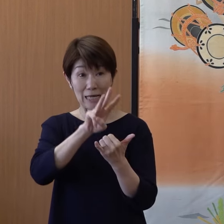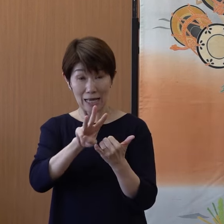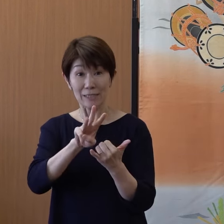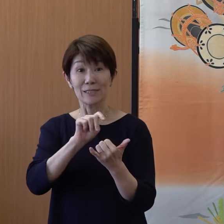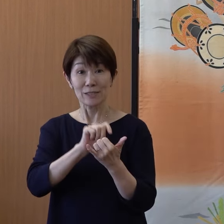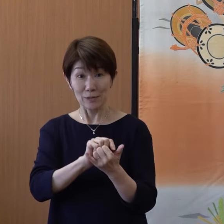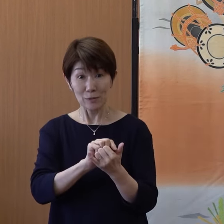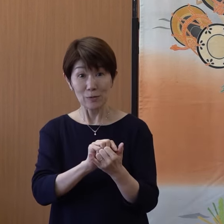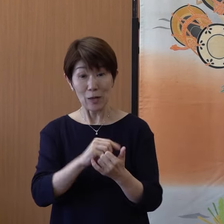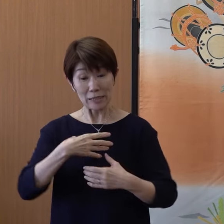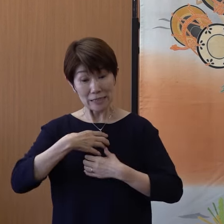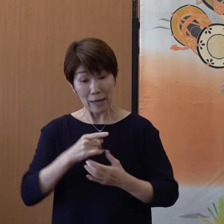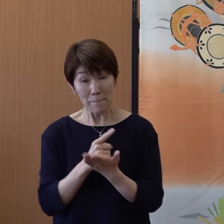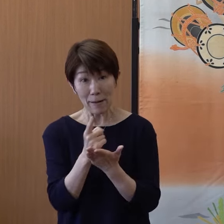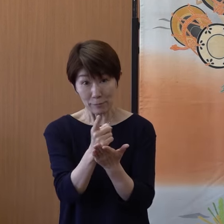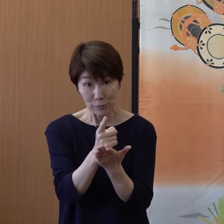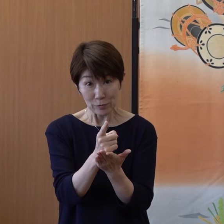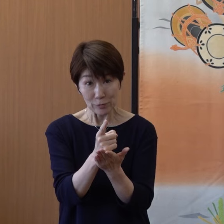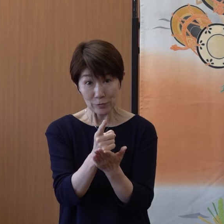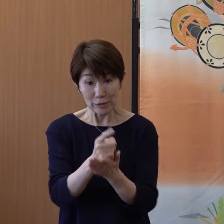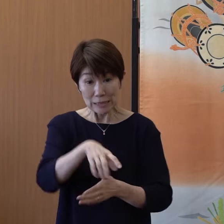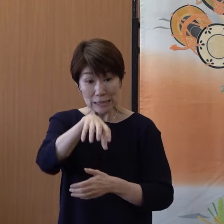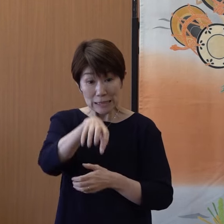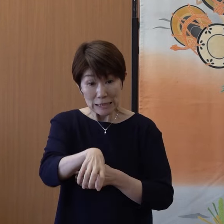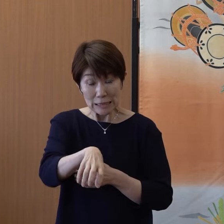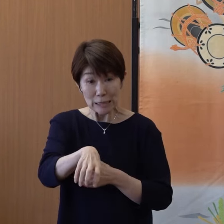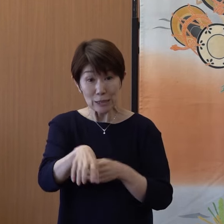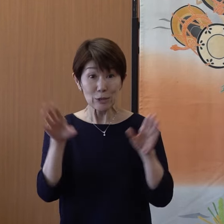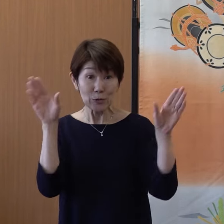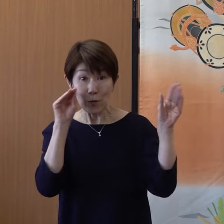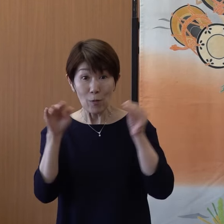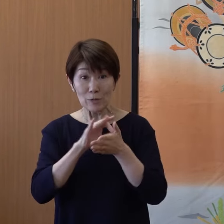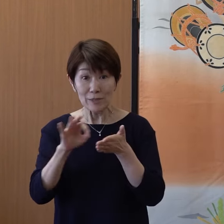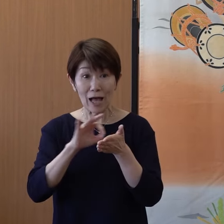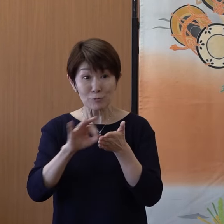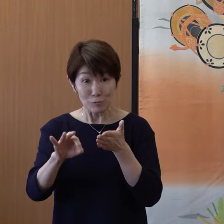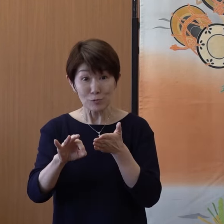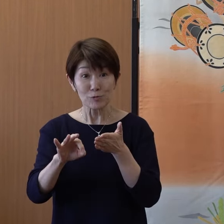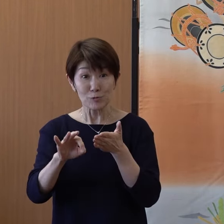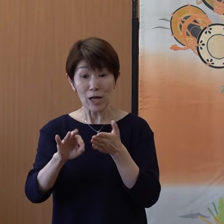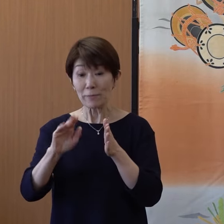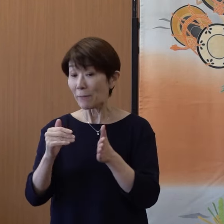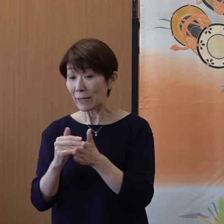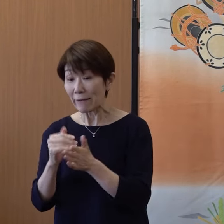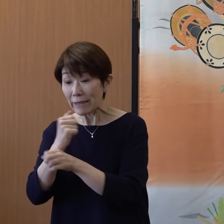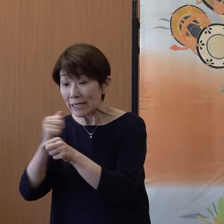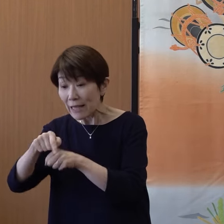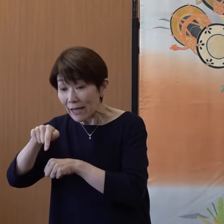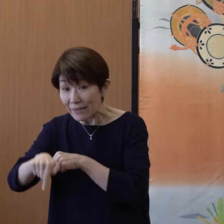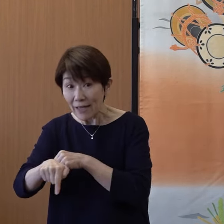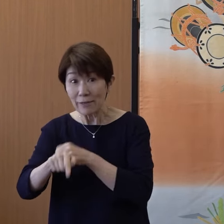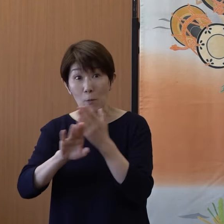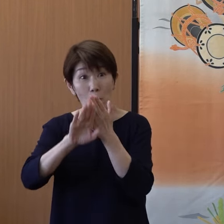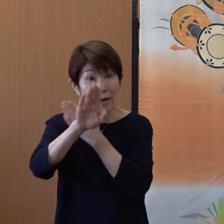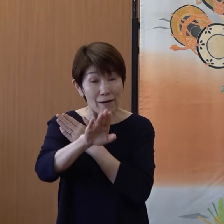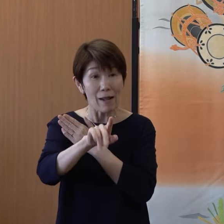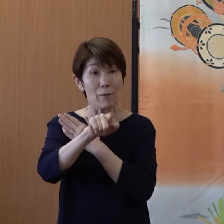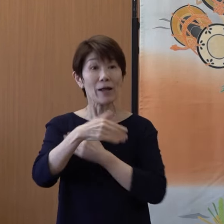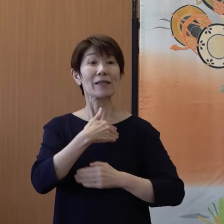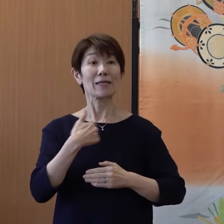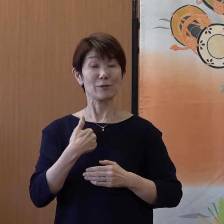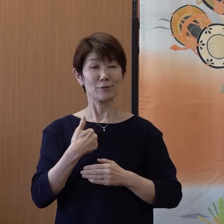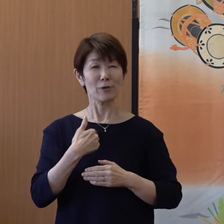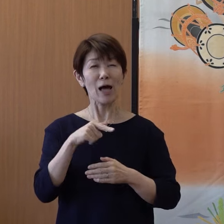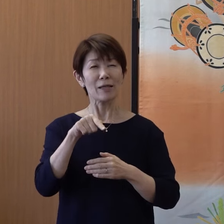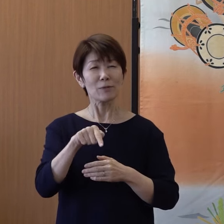報を活用して、なんか、はい、今まではこういうのできなかったけどこんな風にできるようになりますとか、どういう方が、ね、使ってほしいとかあったら教えて